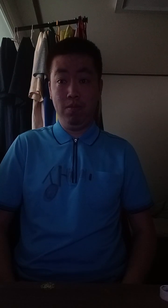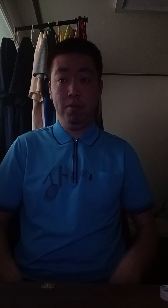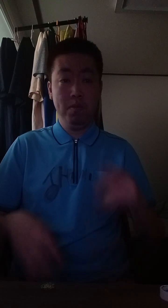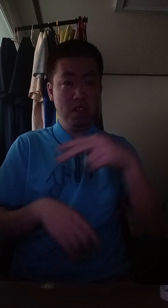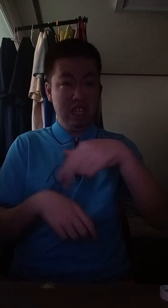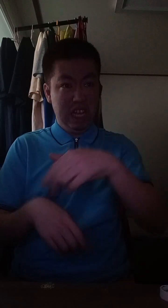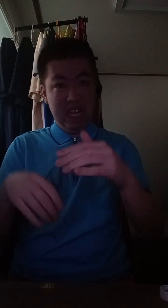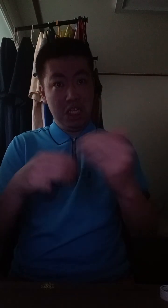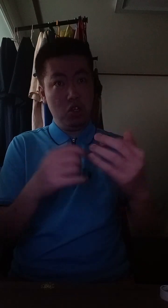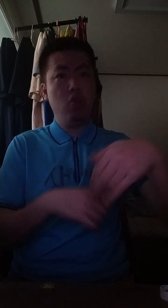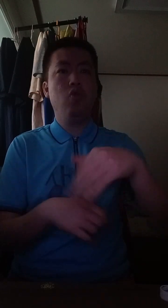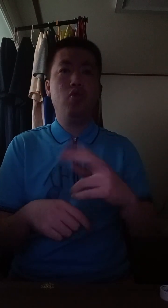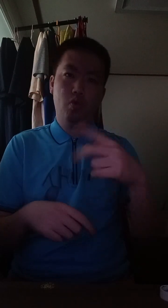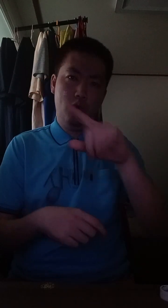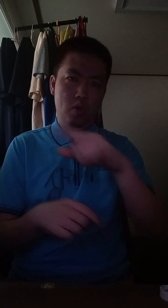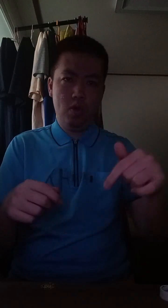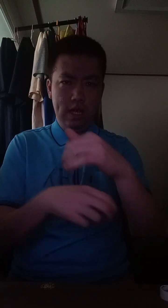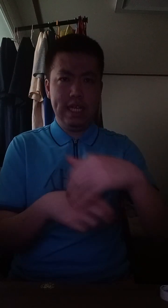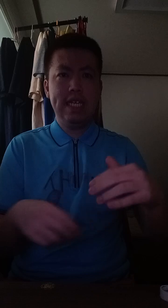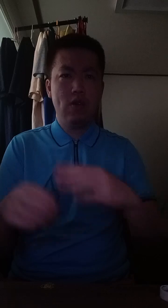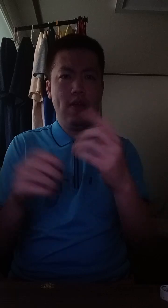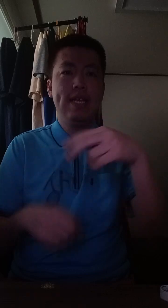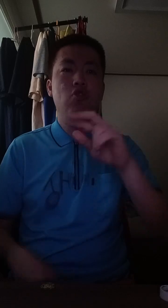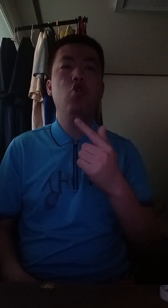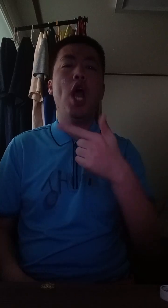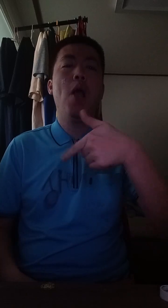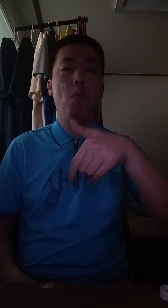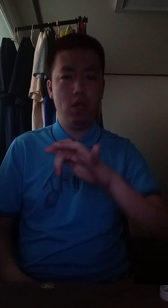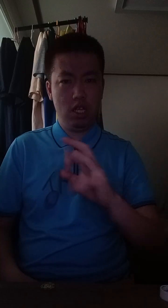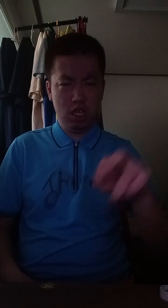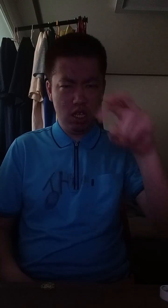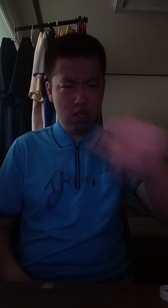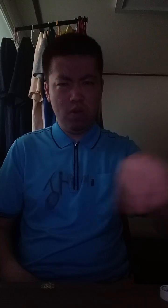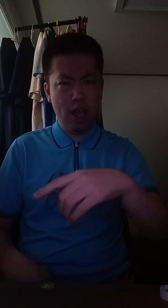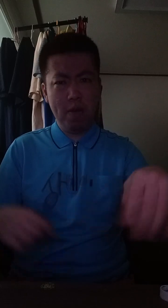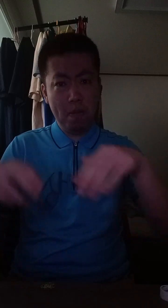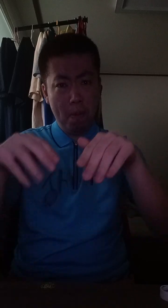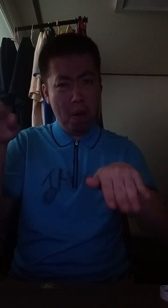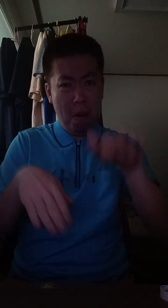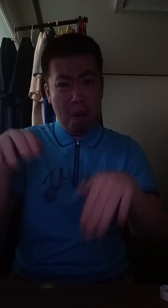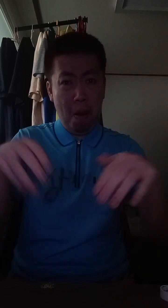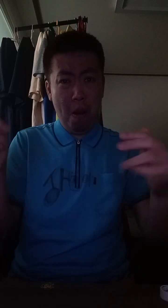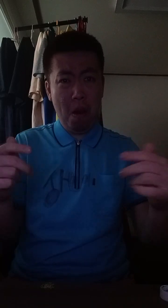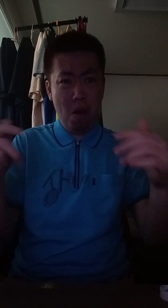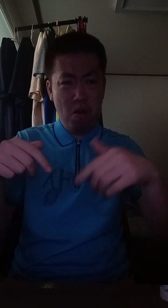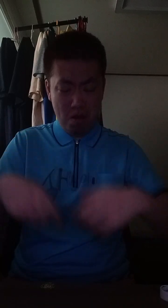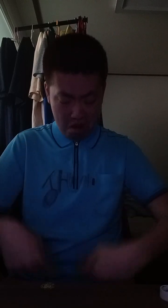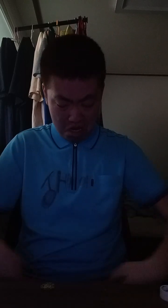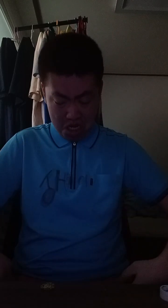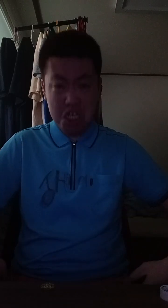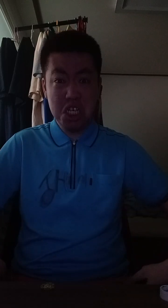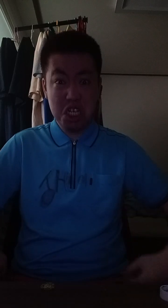혼잡한 퇴근 시간 전동차에서 떠밀린 회사원 최모 씨는 승강장 틈에 발을 헛디뎠다 허벅지까지 빠졌습니다.